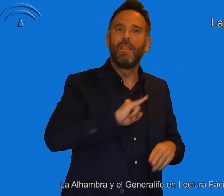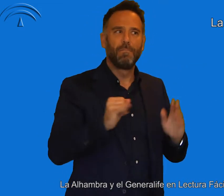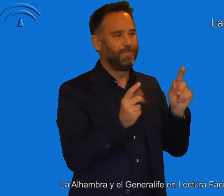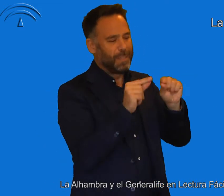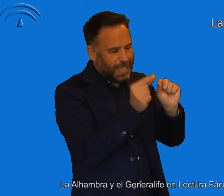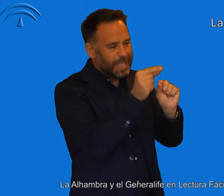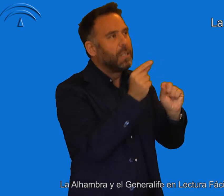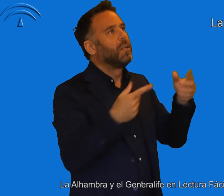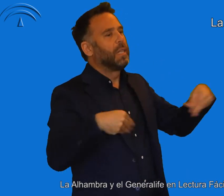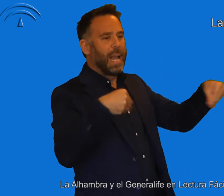tapices